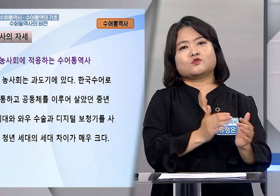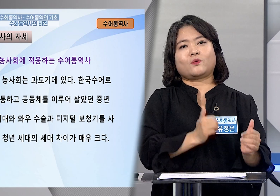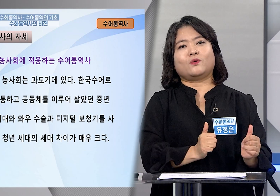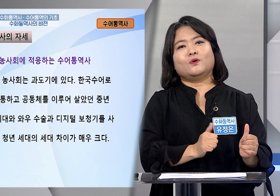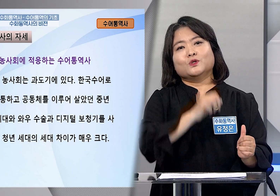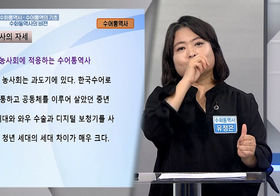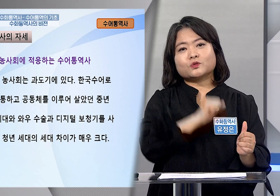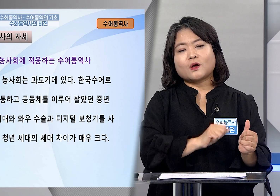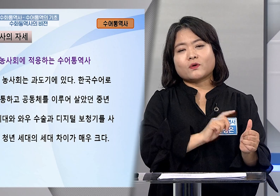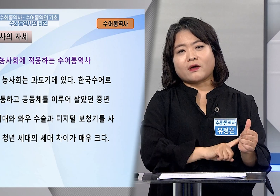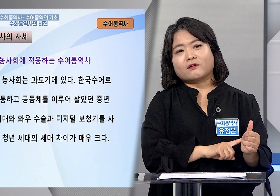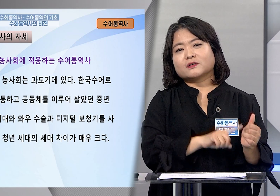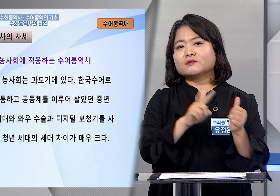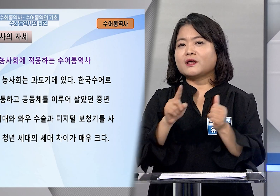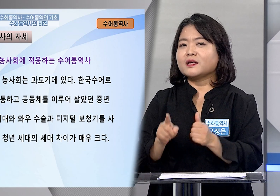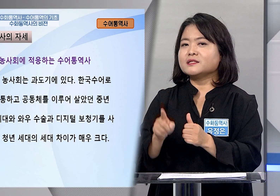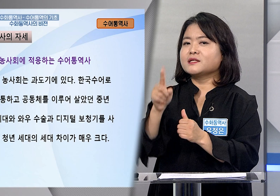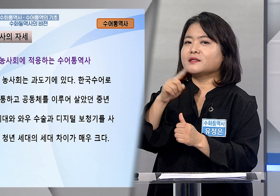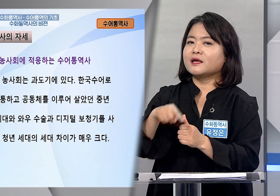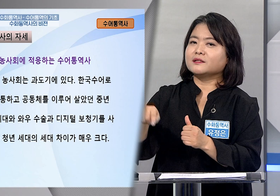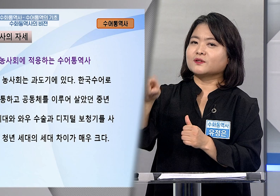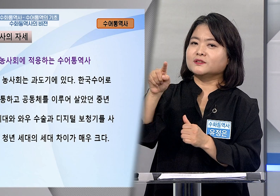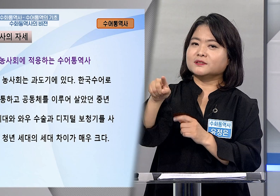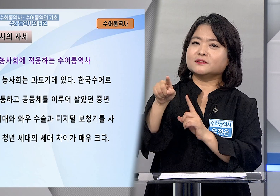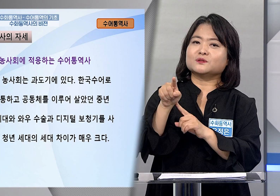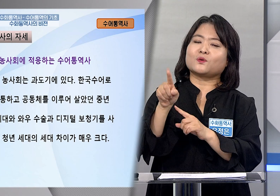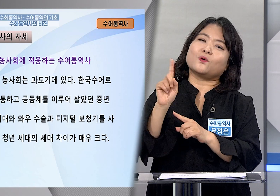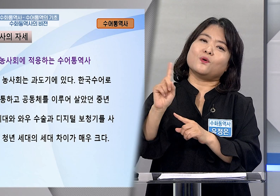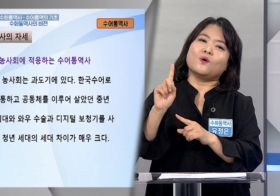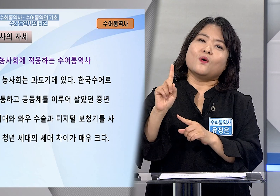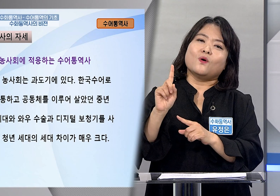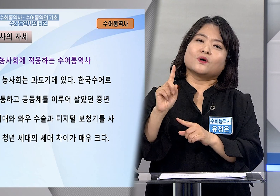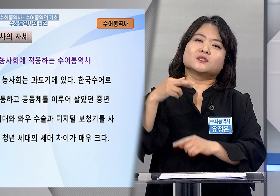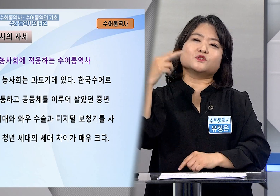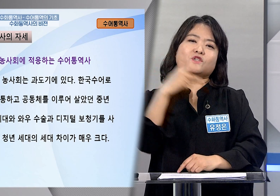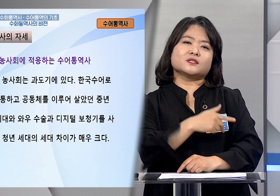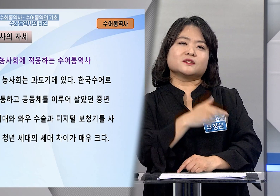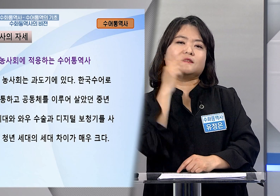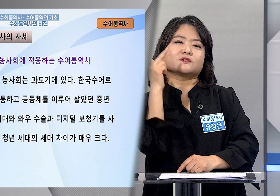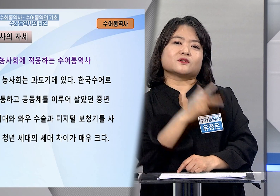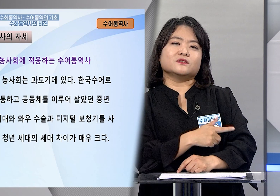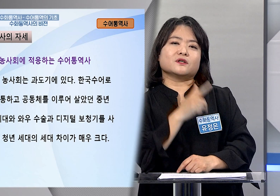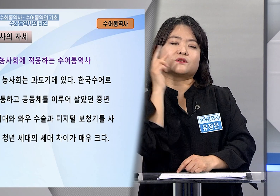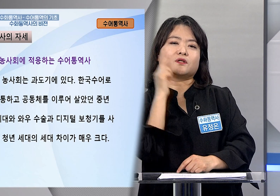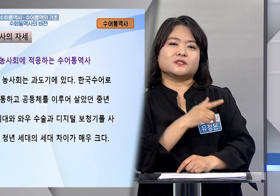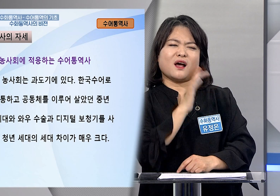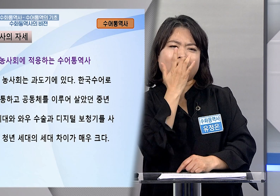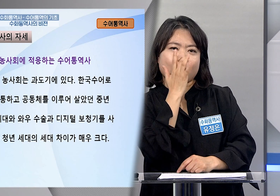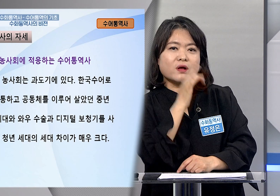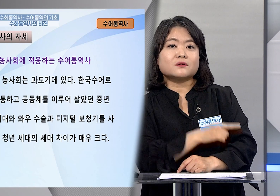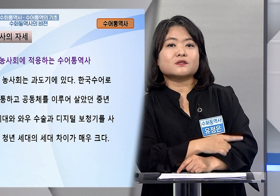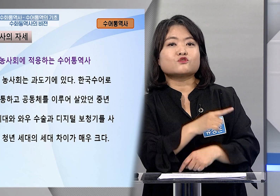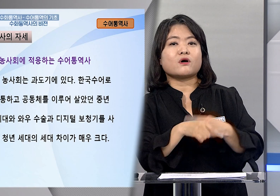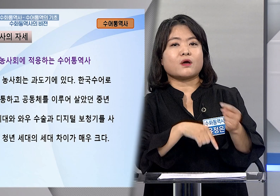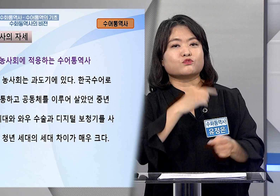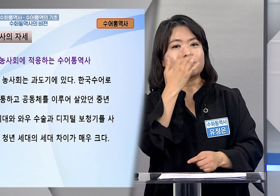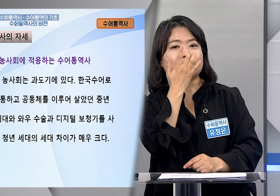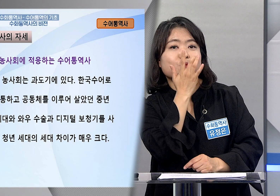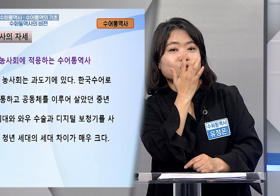최고 좋다고 해요. 그런데 이 세대에서는 또 그 수화는 틀렸어 이상해 왜 그렇게 수화해 무슨 말인지